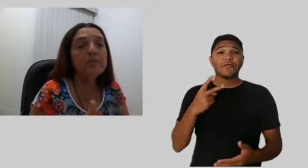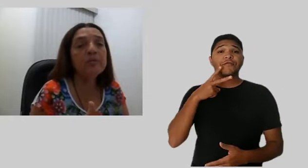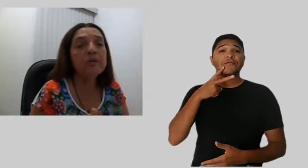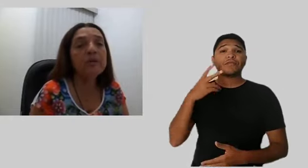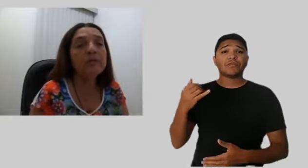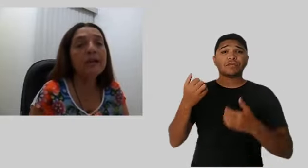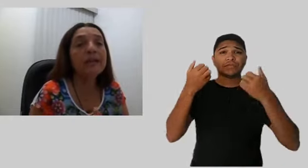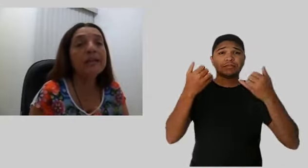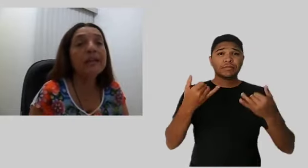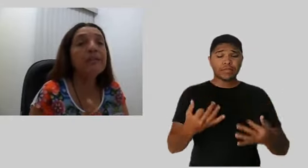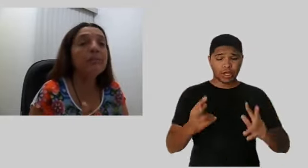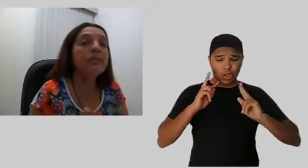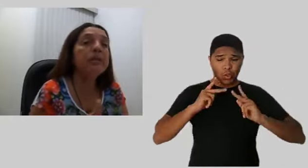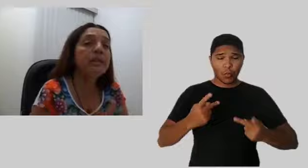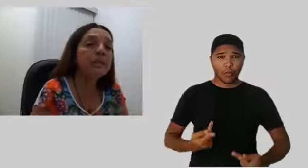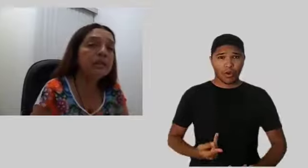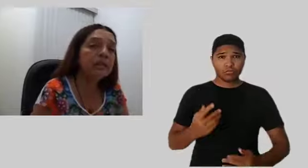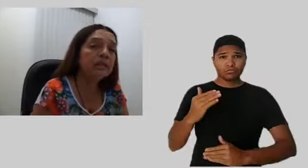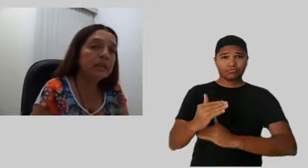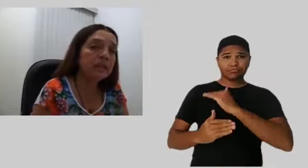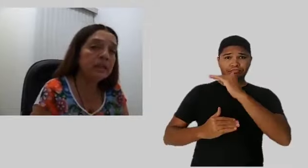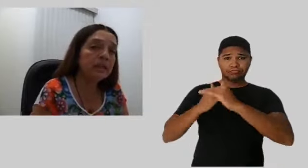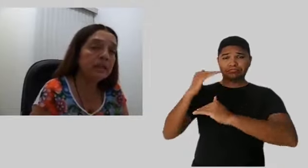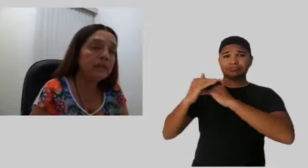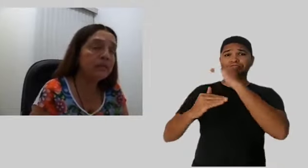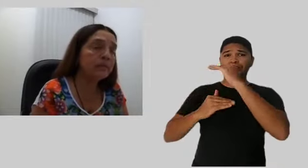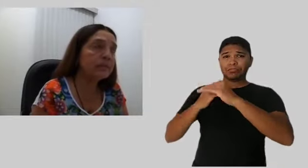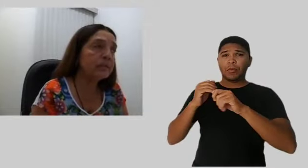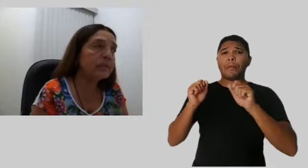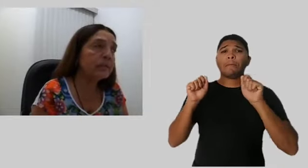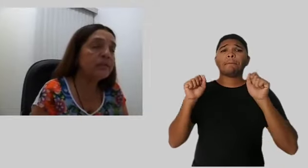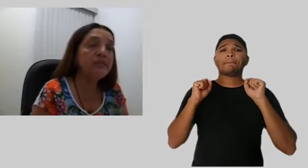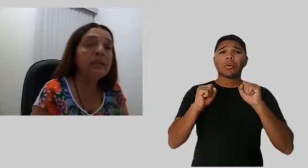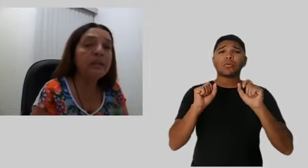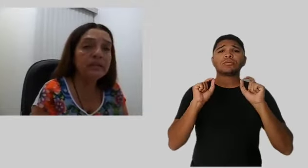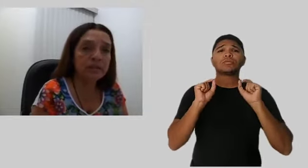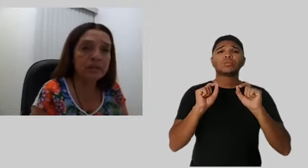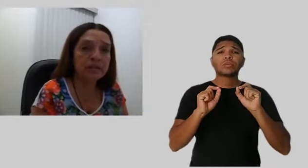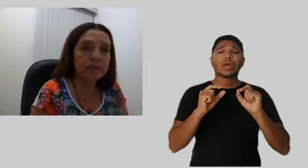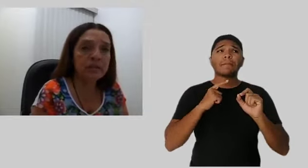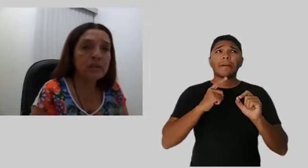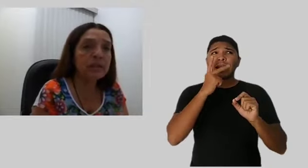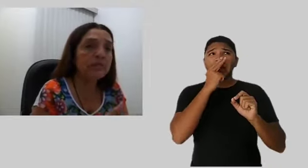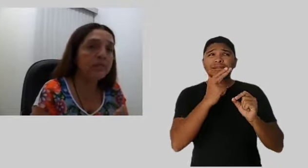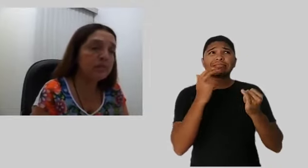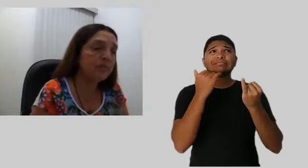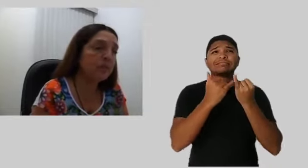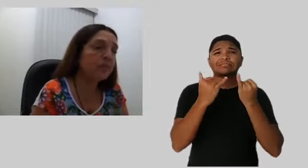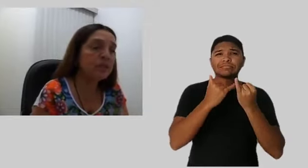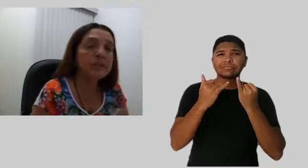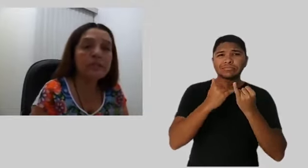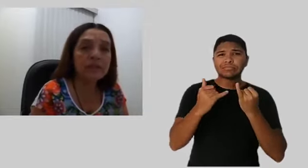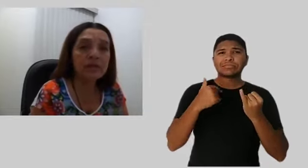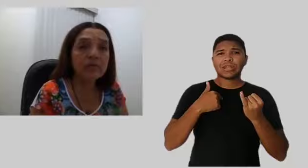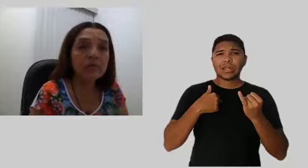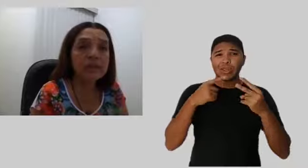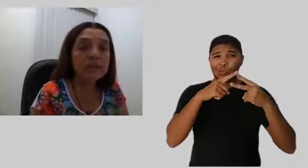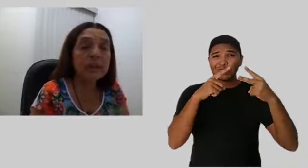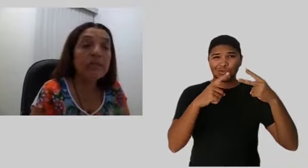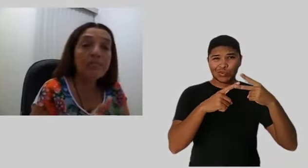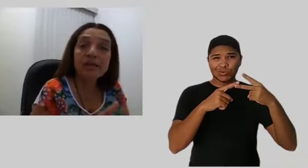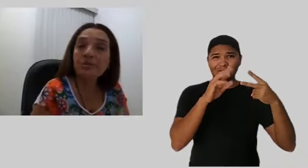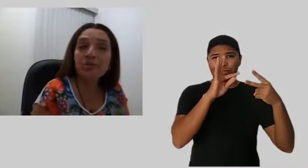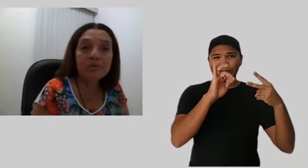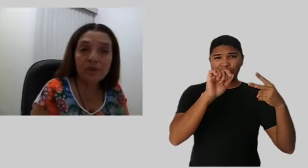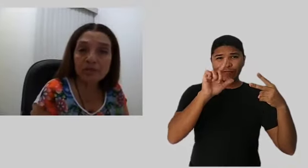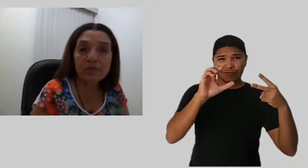o desenvolvimento orgânico até poderia ser semelhante, né, na filogênese e na